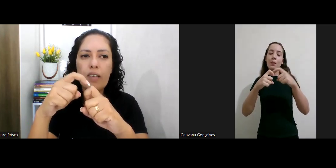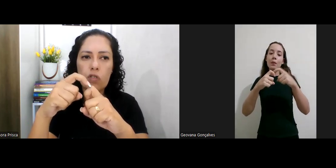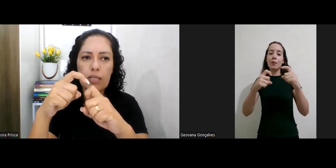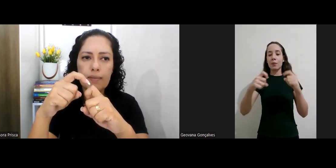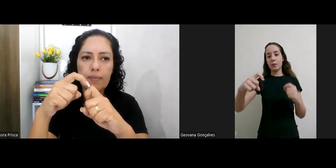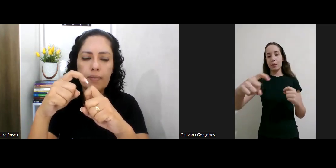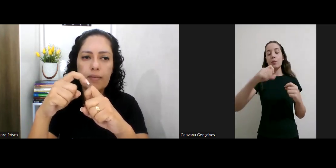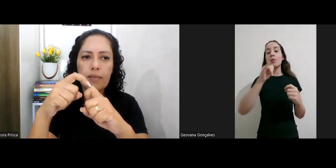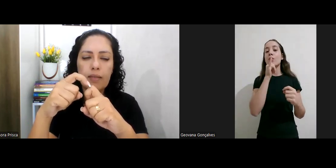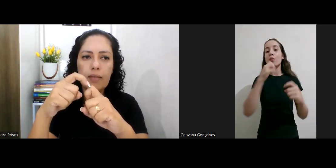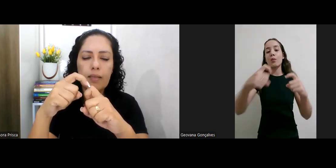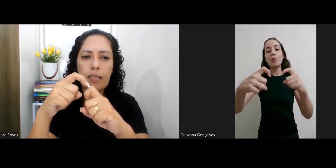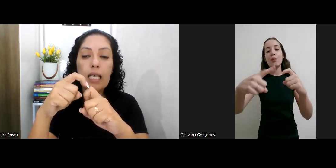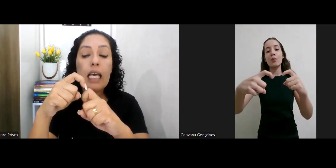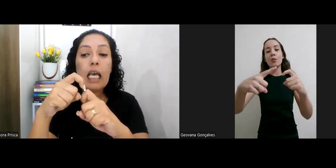Médico ou médica.